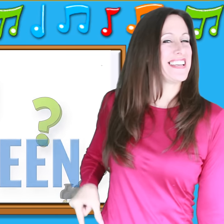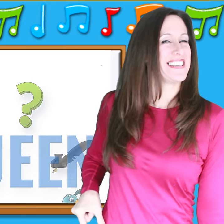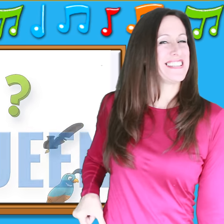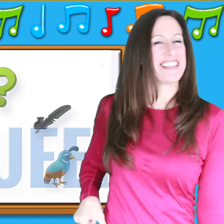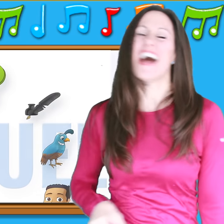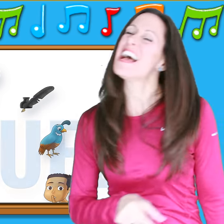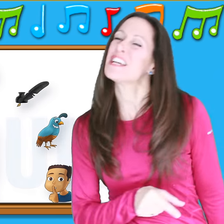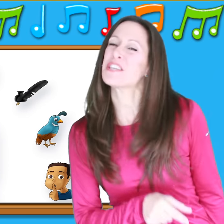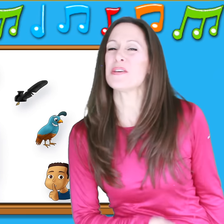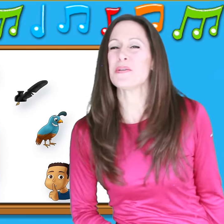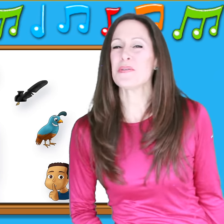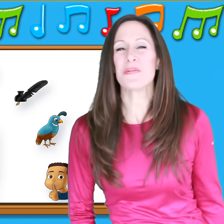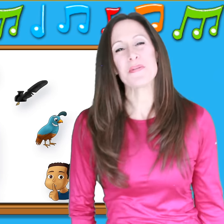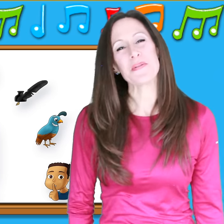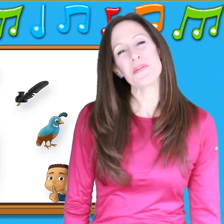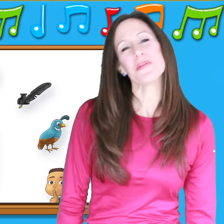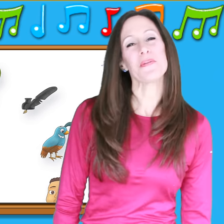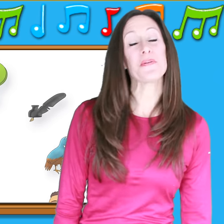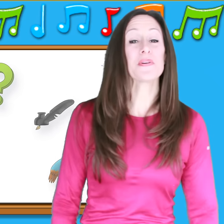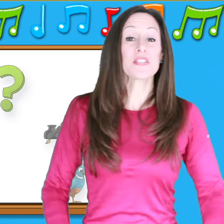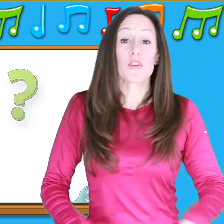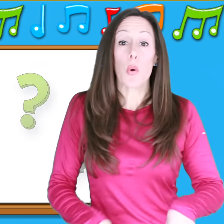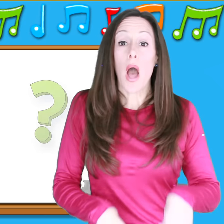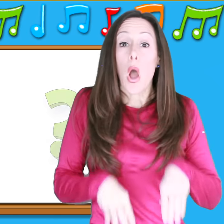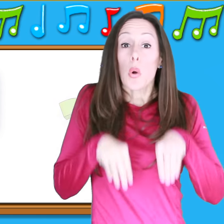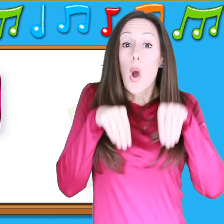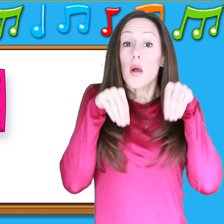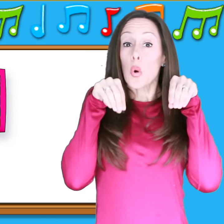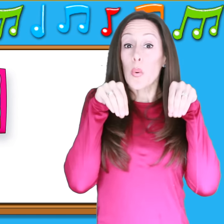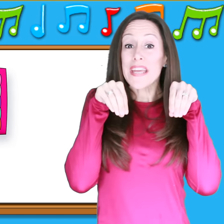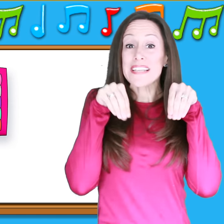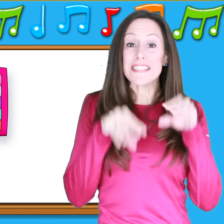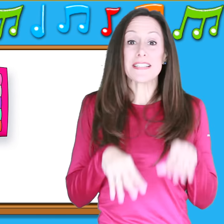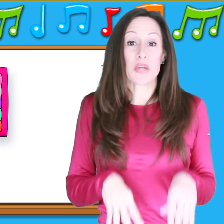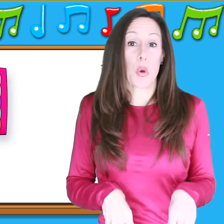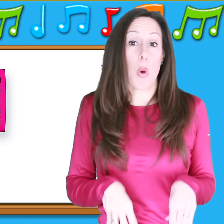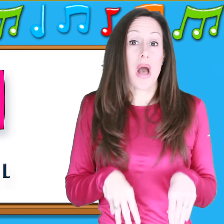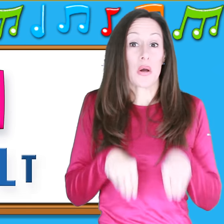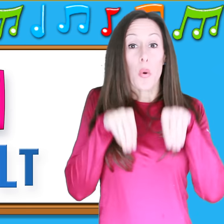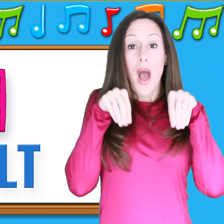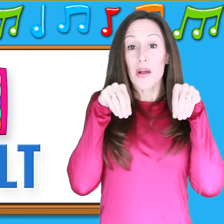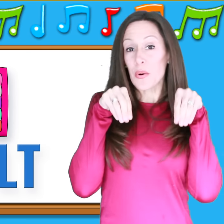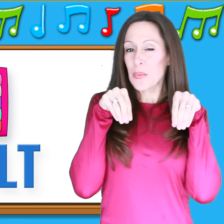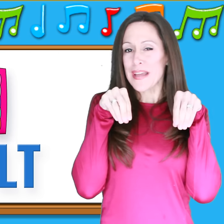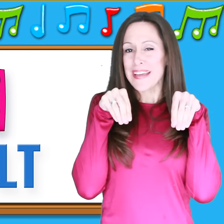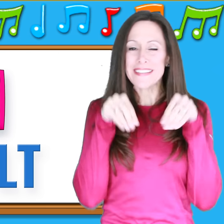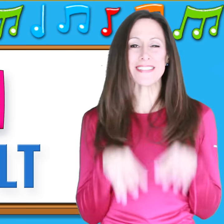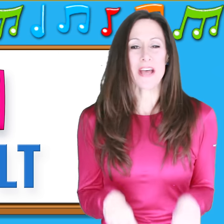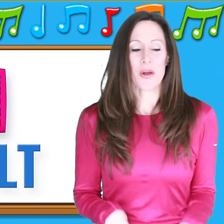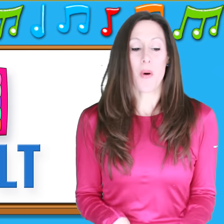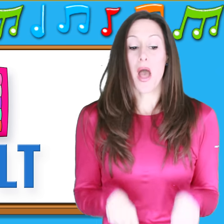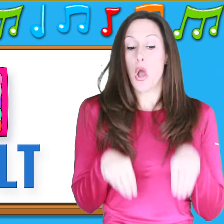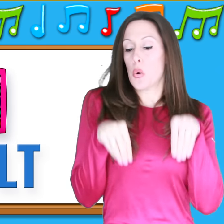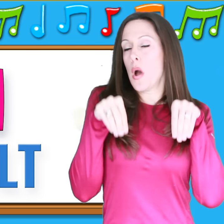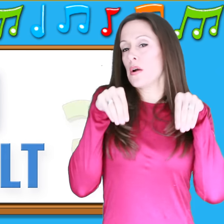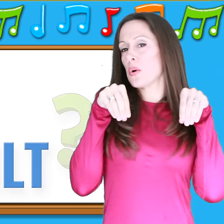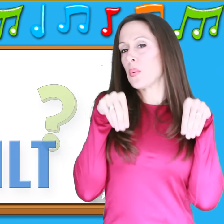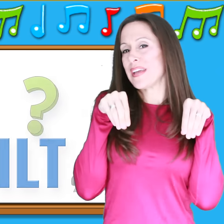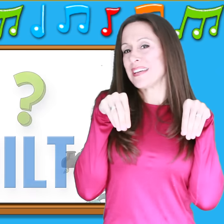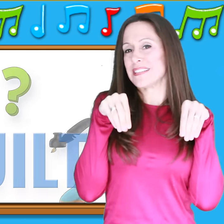queen. Q is for qua, qua, quilt, qua, qua, quilt, qua, qua, quilt.